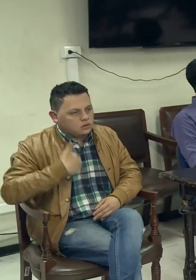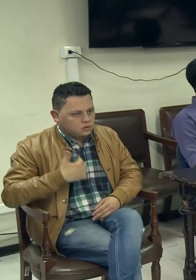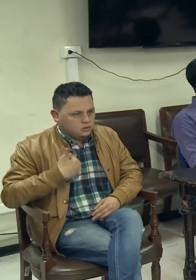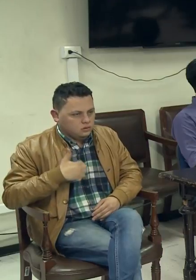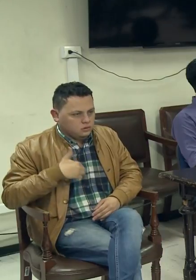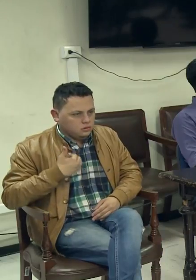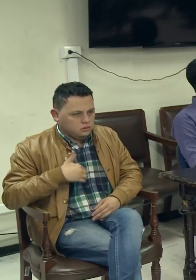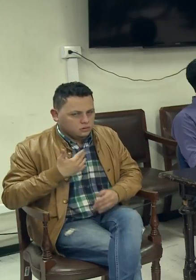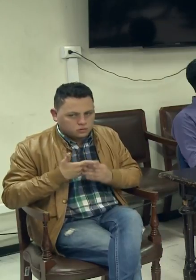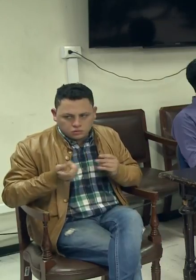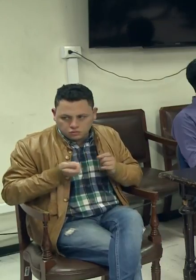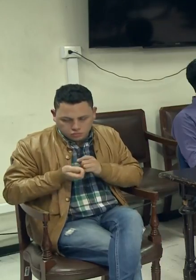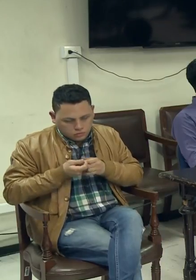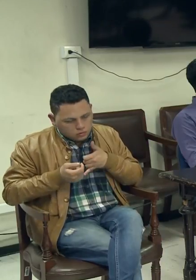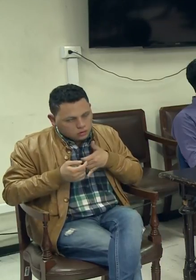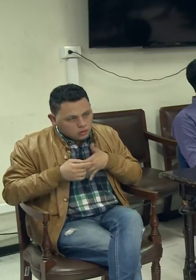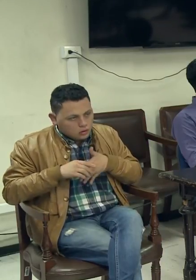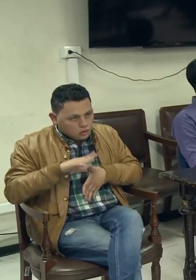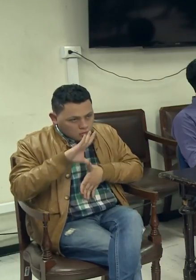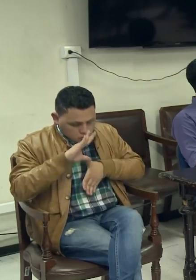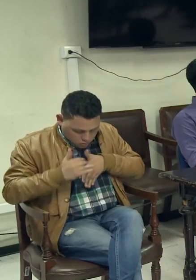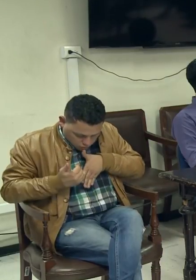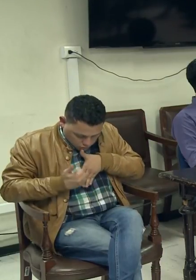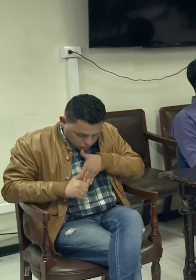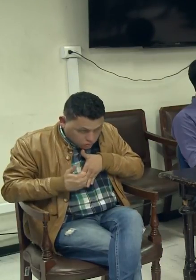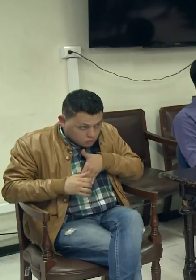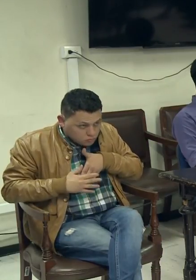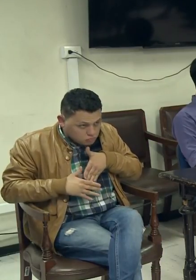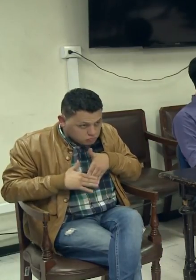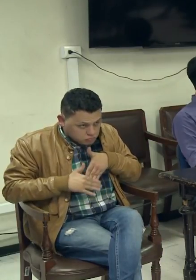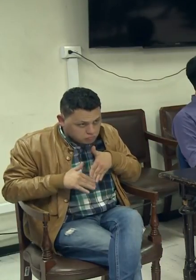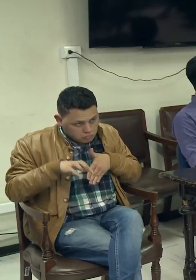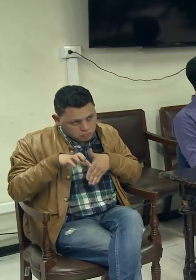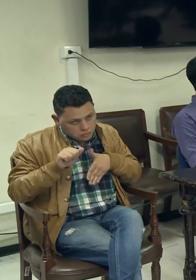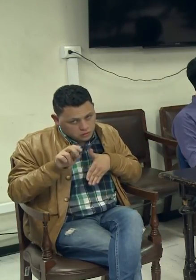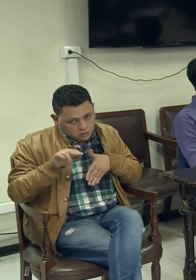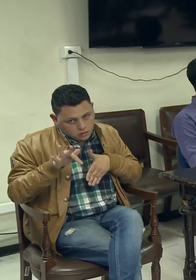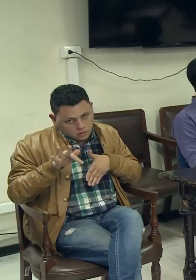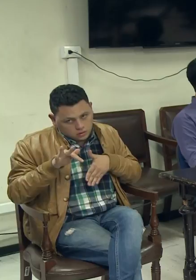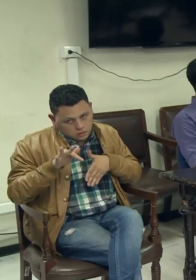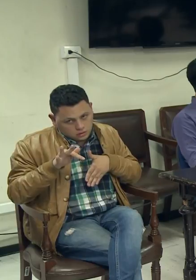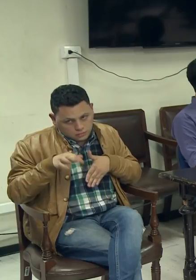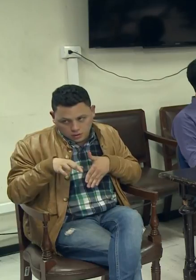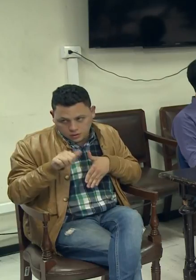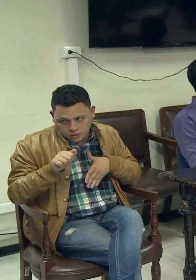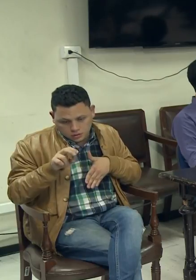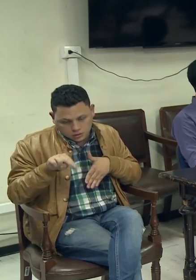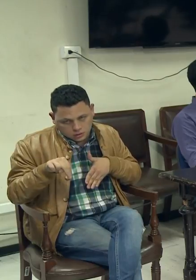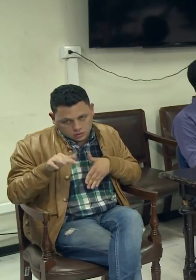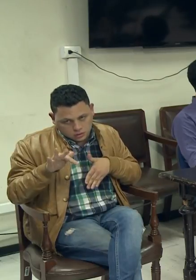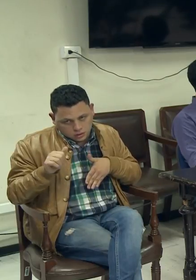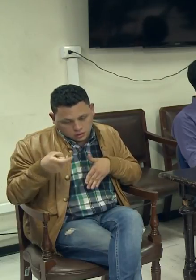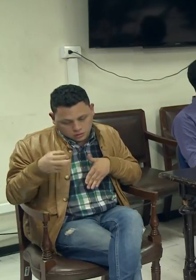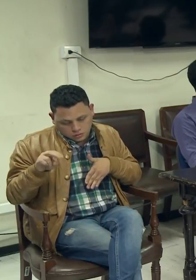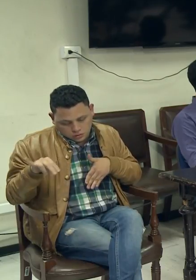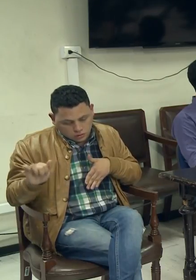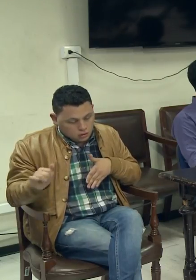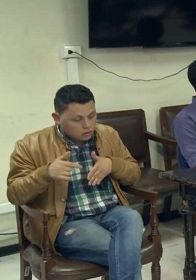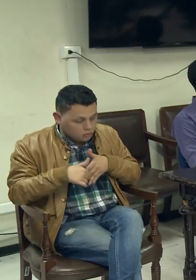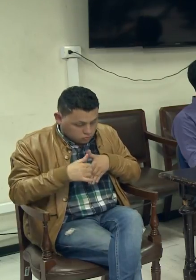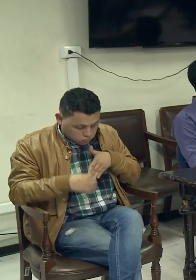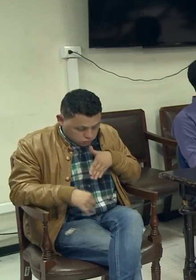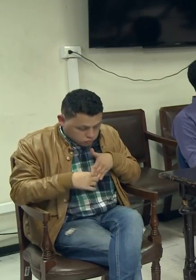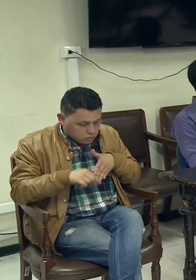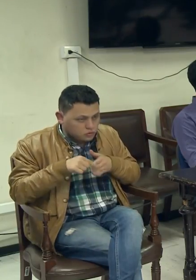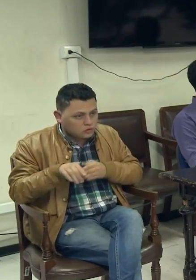casi el inicio de la Patagonia, muy bella, frente al mar, ¿no? Y esta ciudad tenía